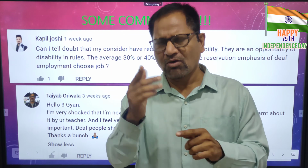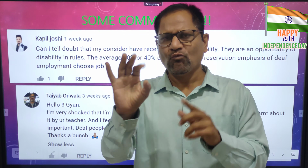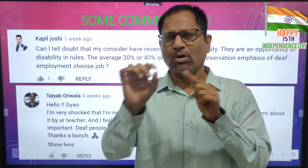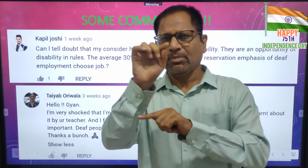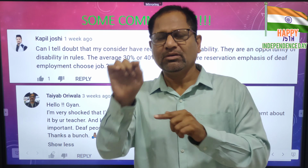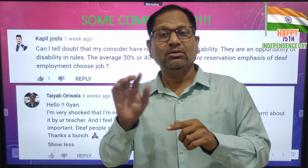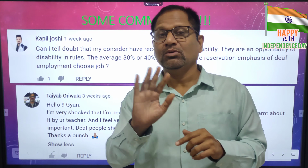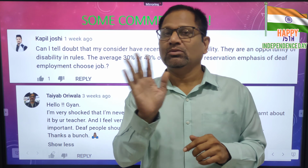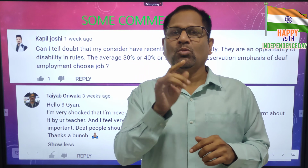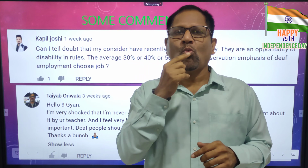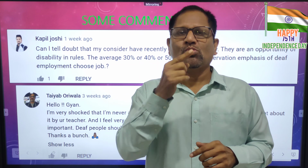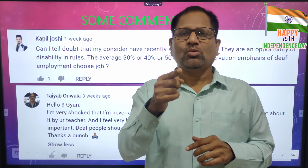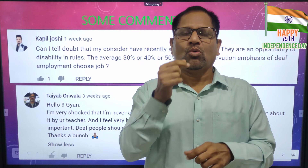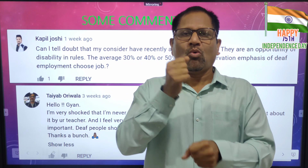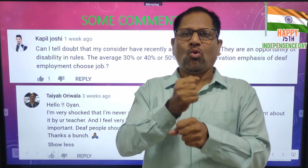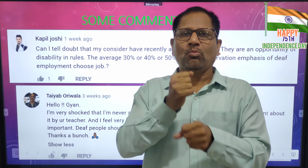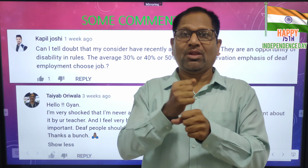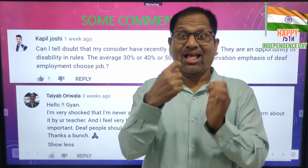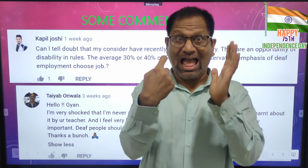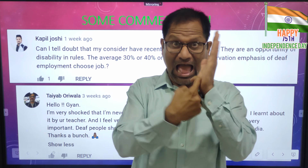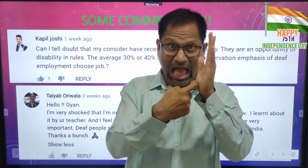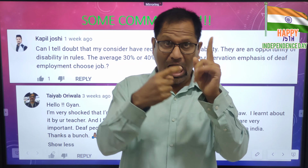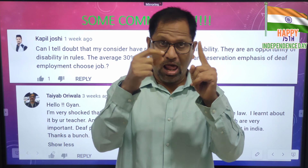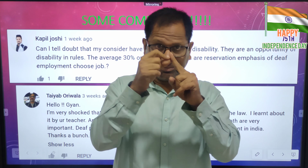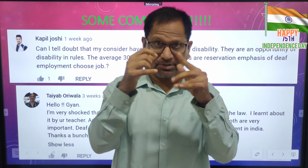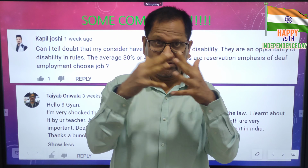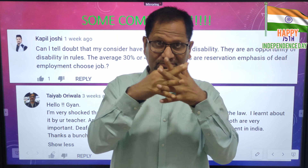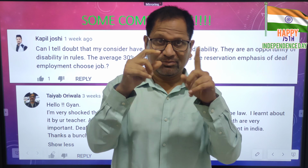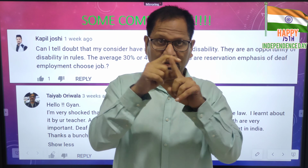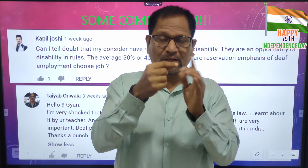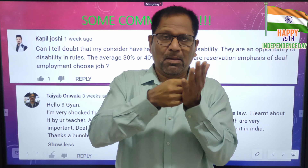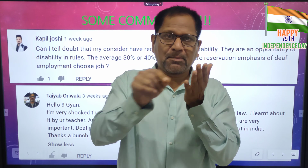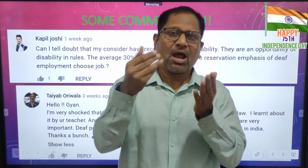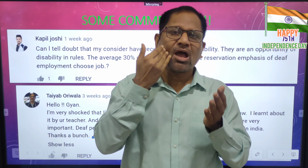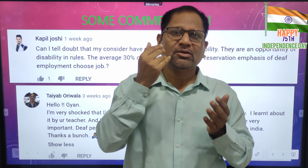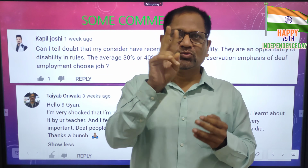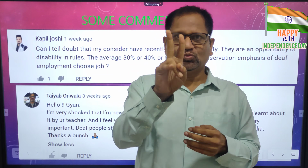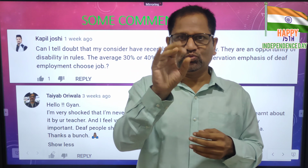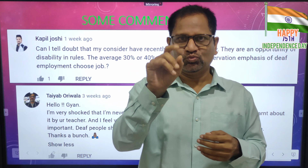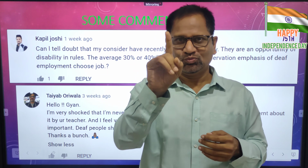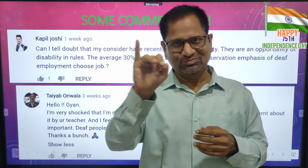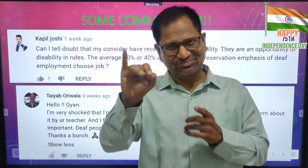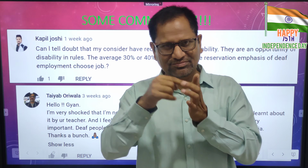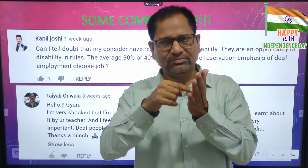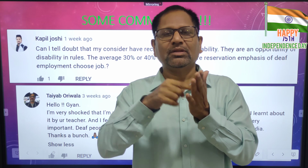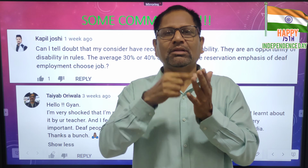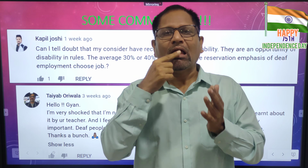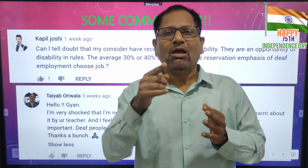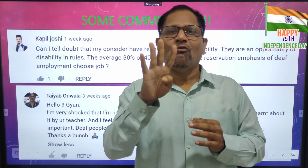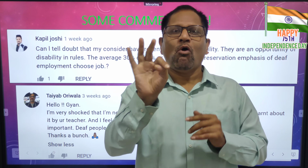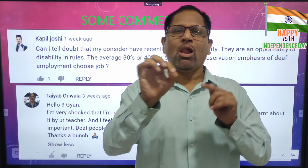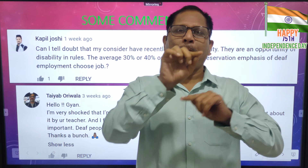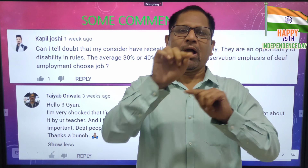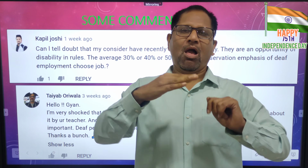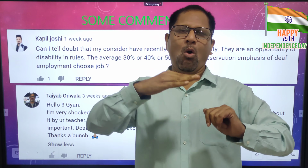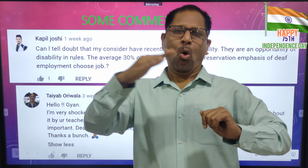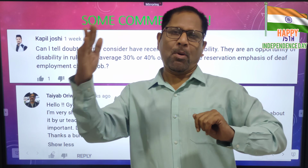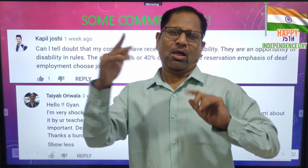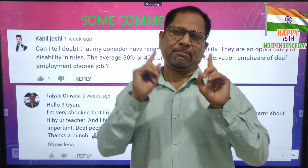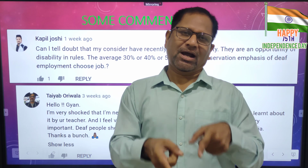जा सकती है, ये 40% जो RPWD एक्ट है, दिव्यांग अधिकार अधिनियम 2016, उसमें